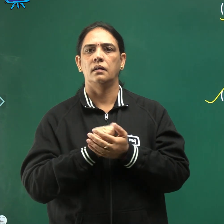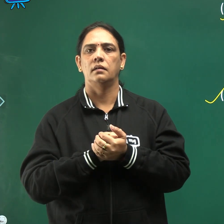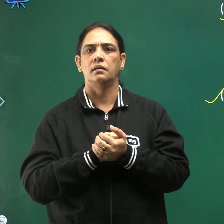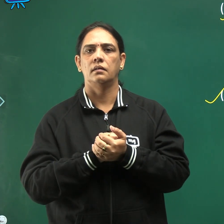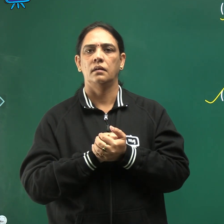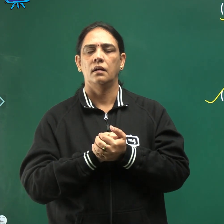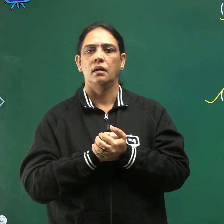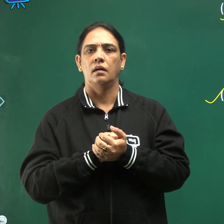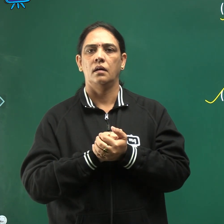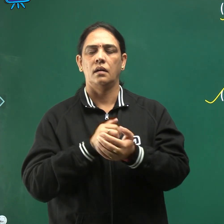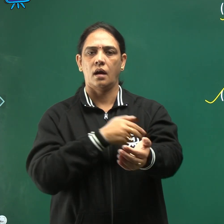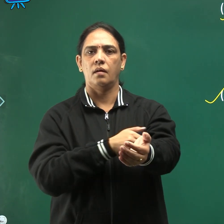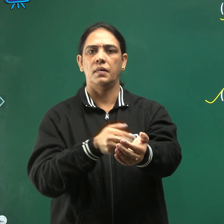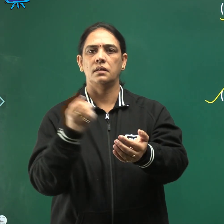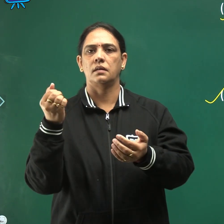विषम हो